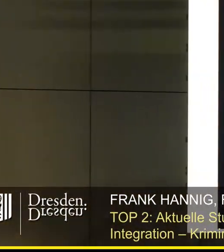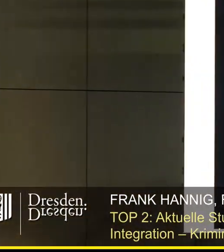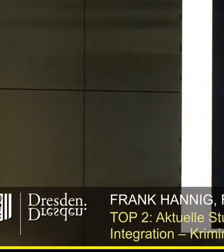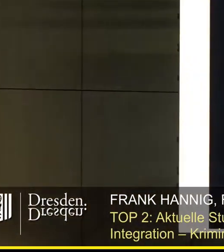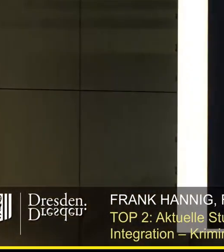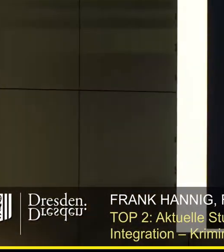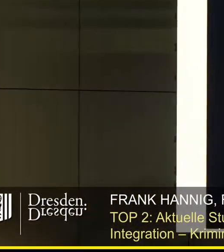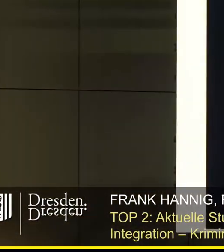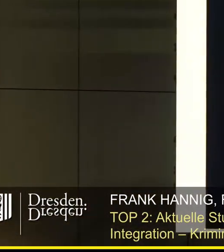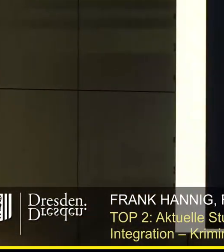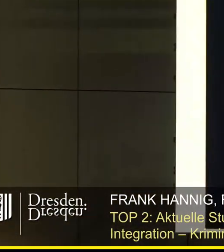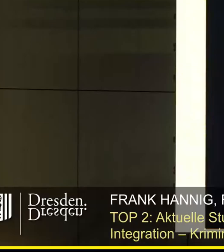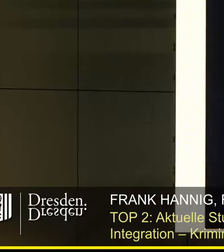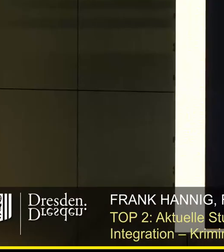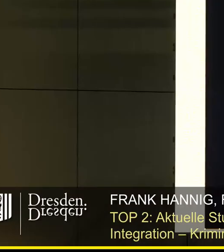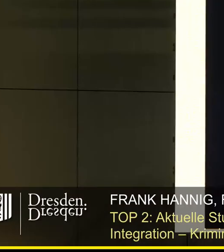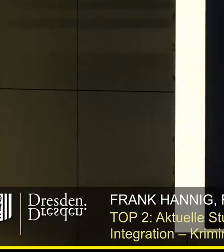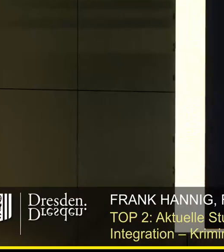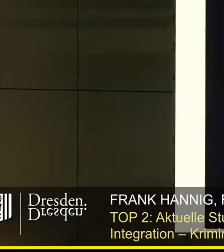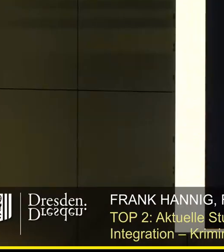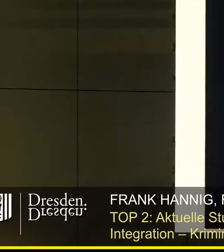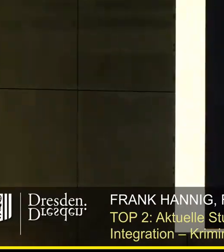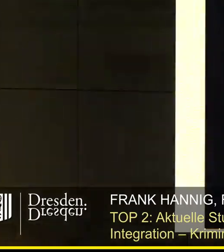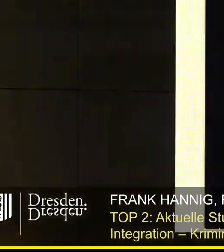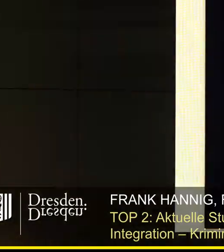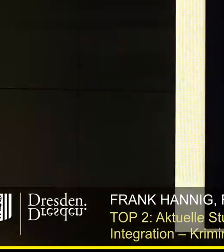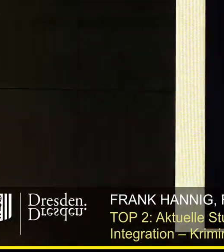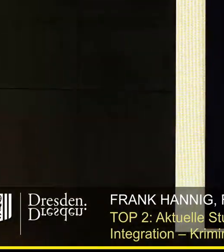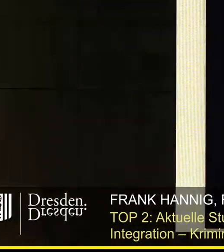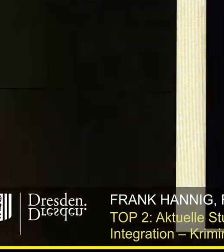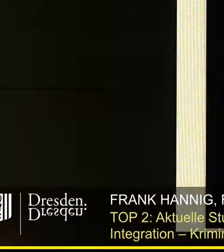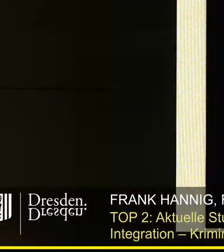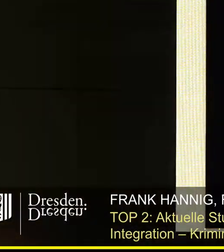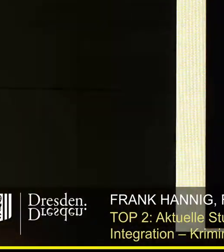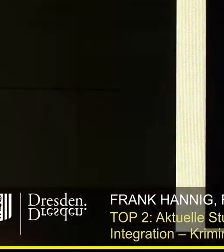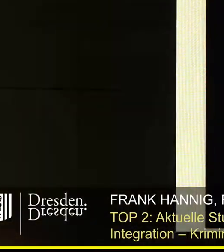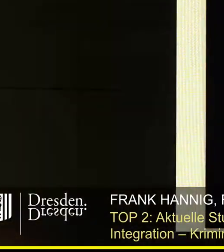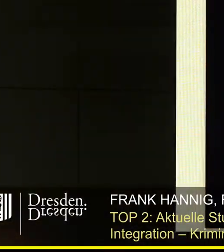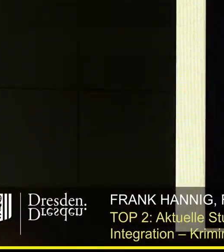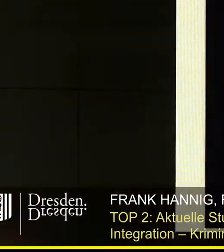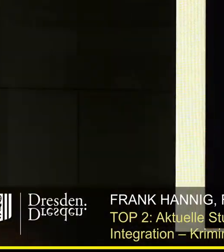Es gibt keine Luft mehr! Es ist so!